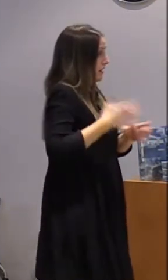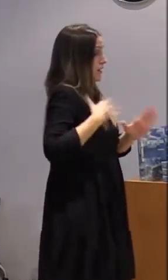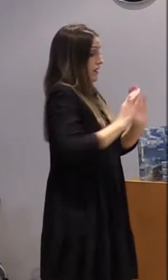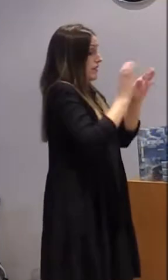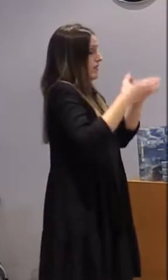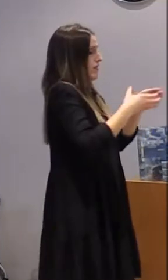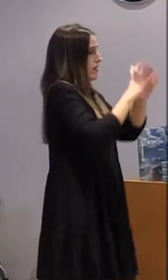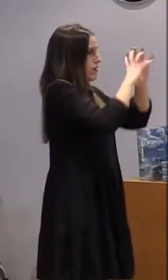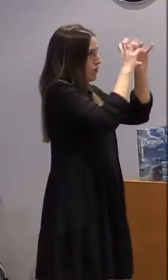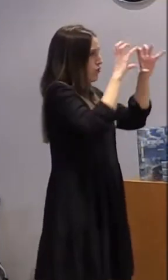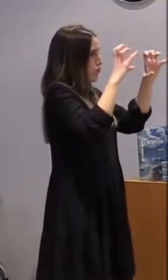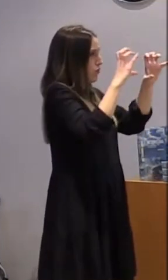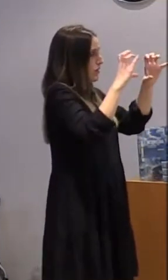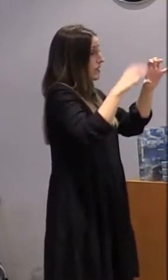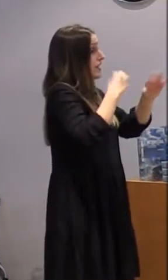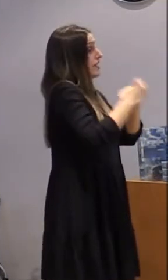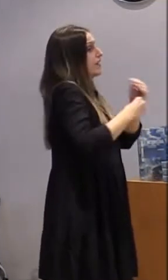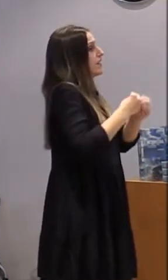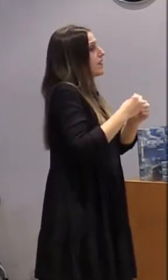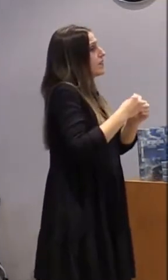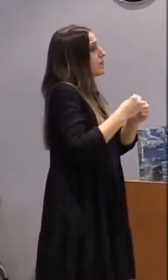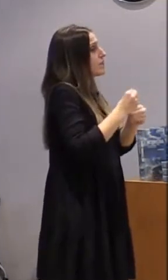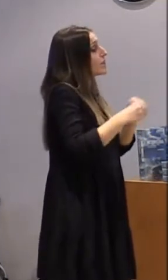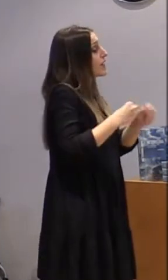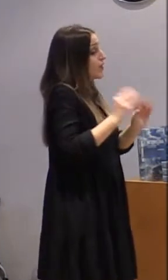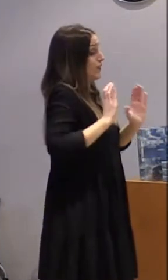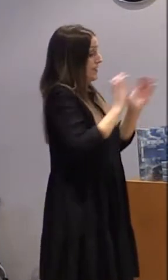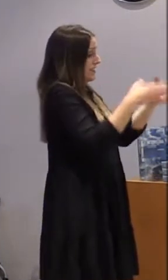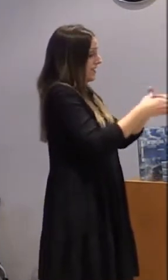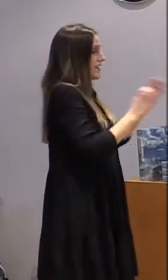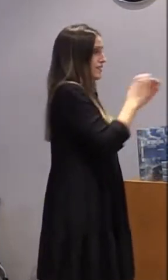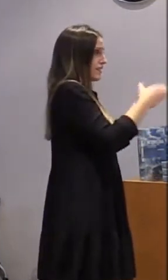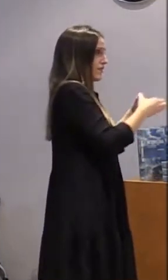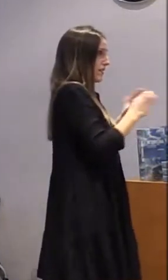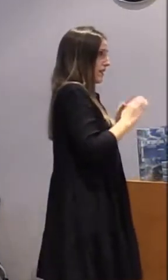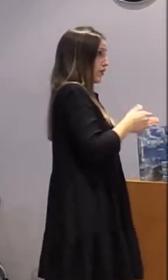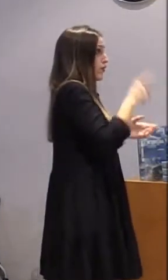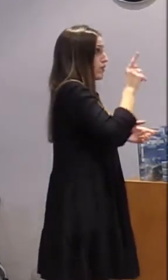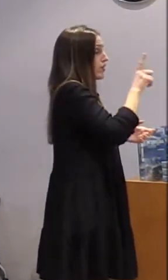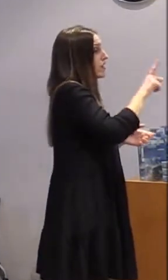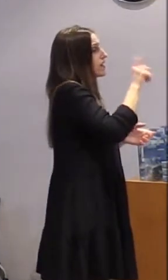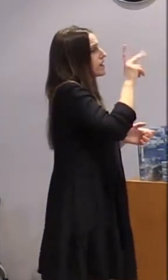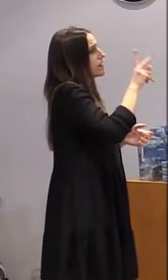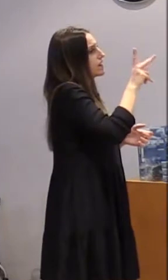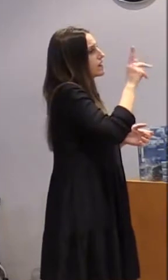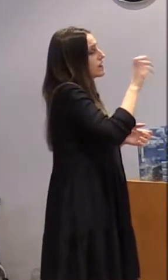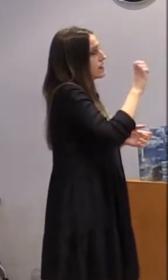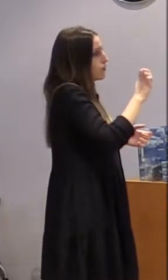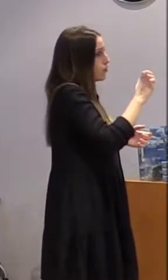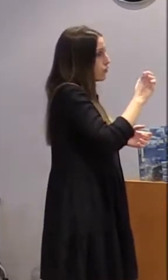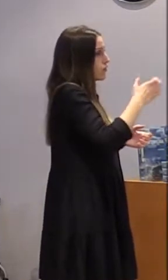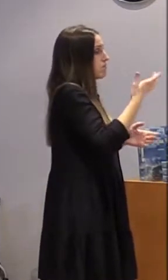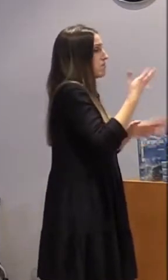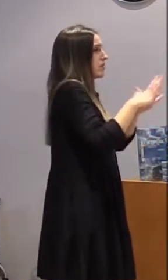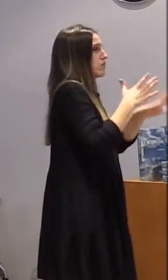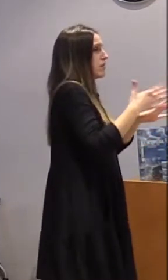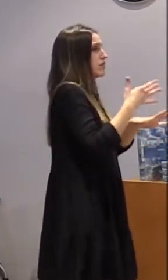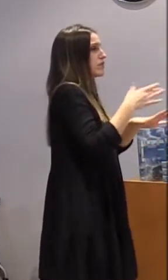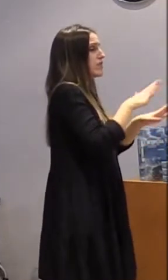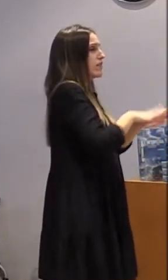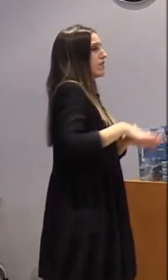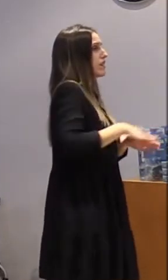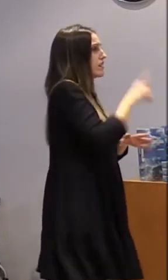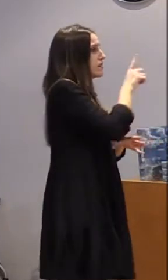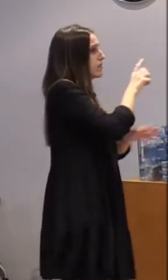nubes, es lo que hizo que la clasificación de Howard, presentada en esa conferencia en Londres a finales de 1802,